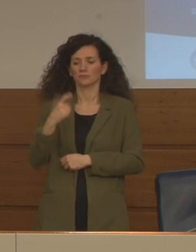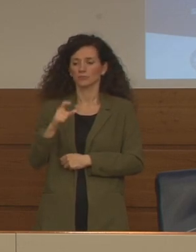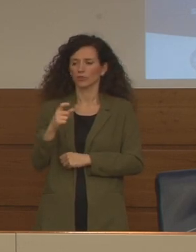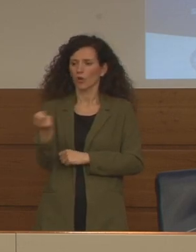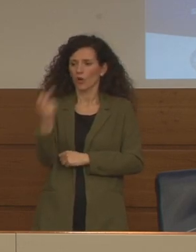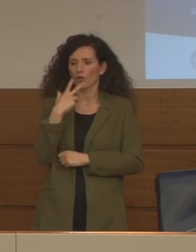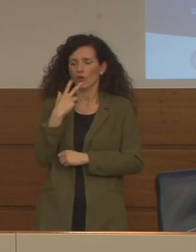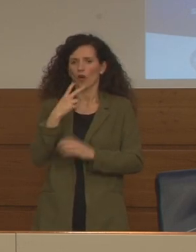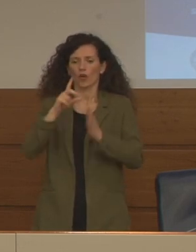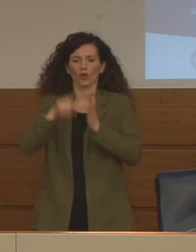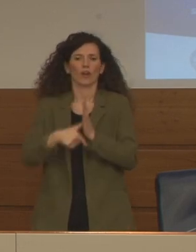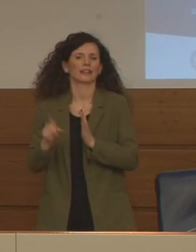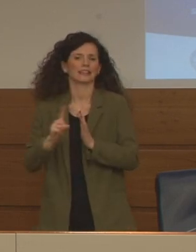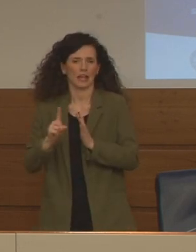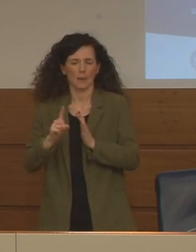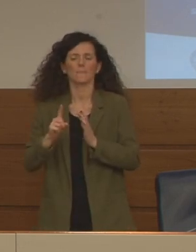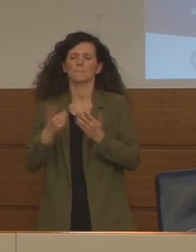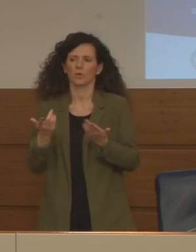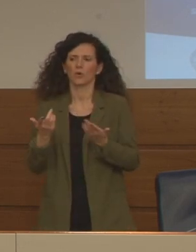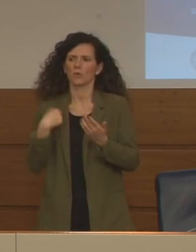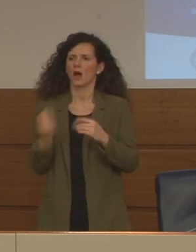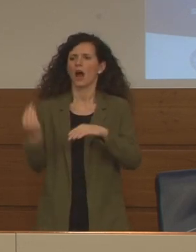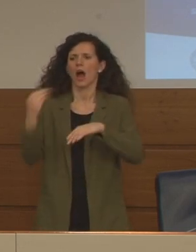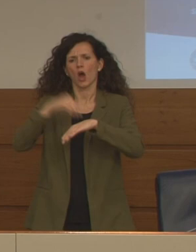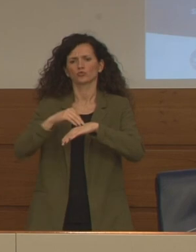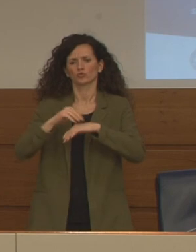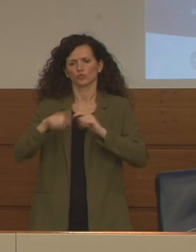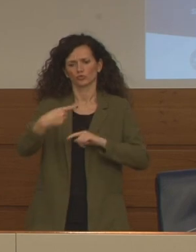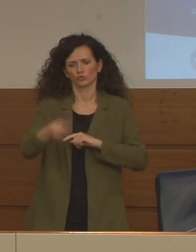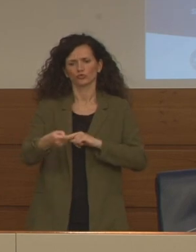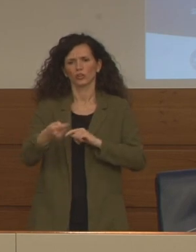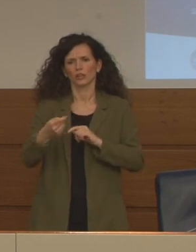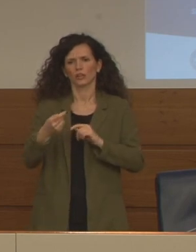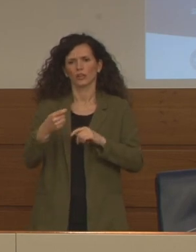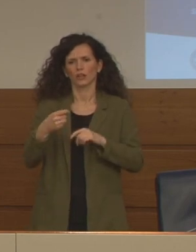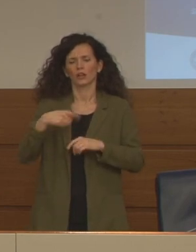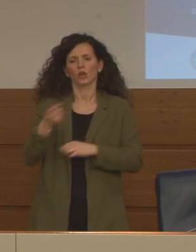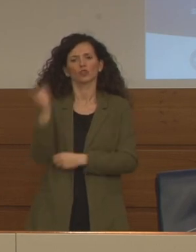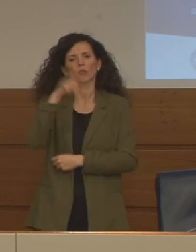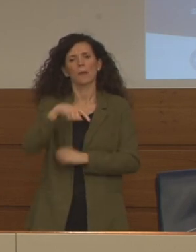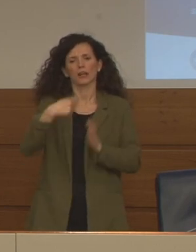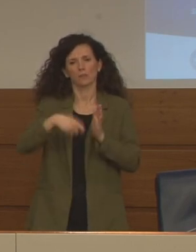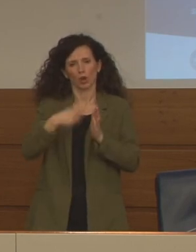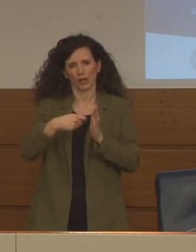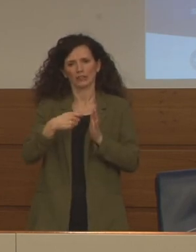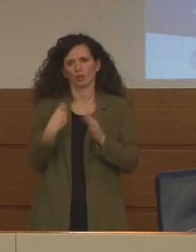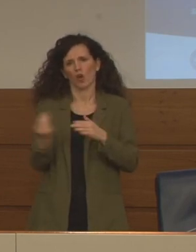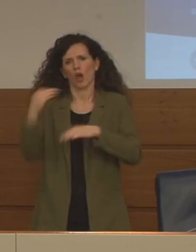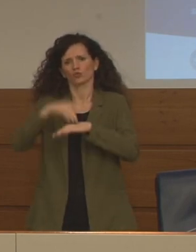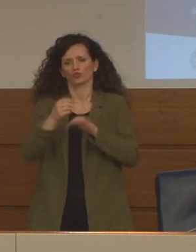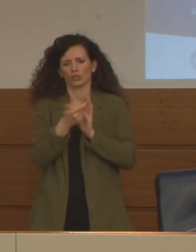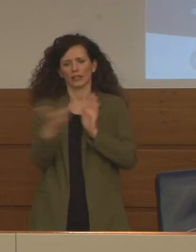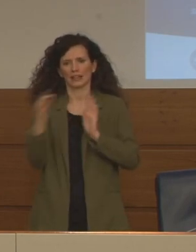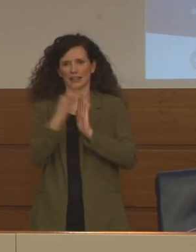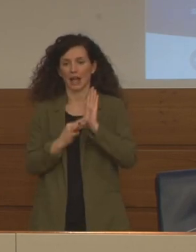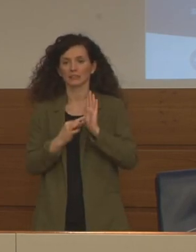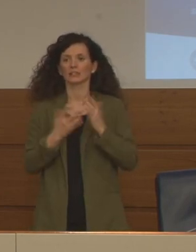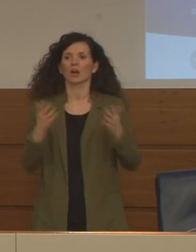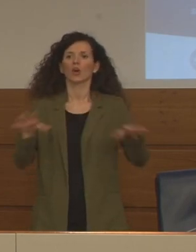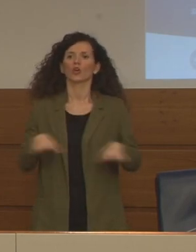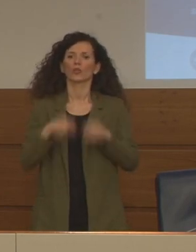comunicazione dei dati aggiungeremo in date della regione campania nel bollettino di domani iniziamo con il dato dei